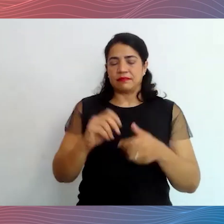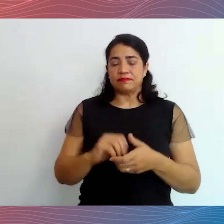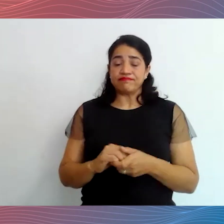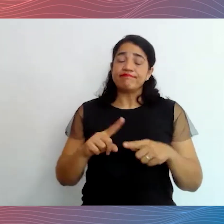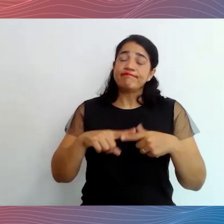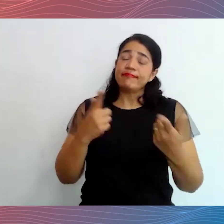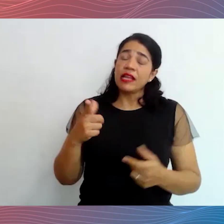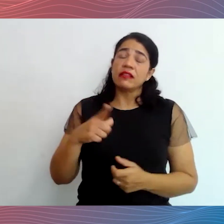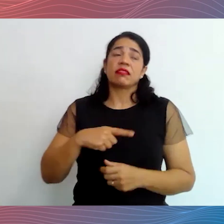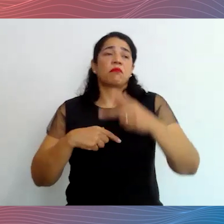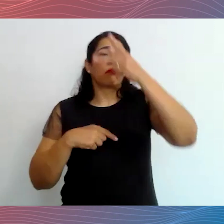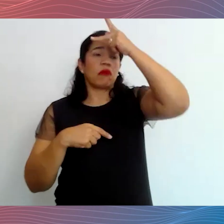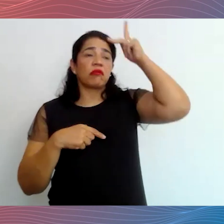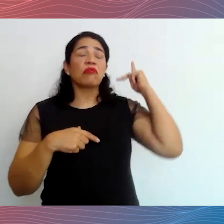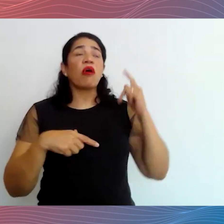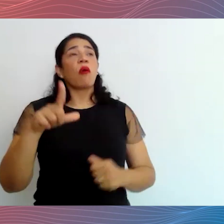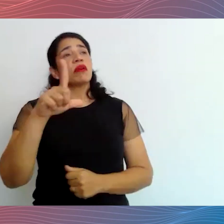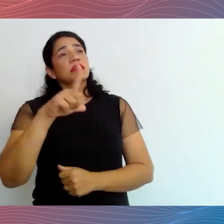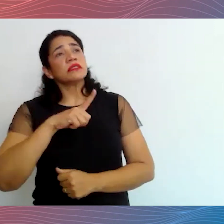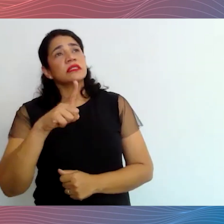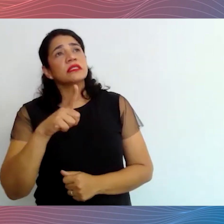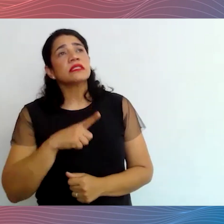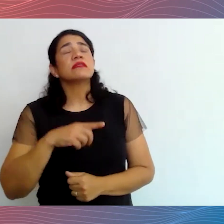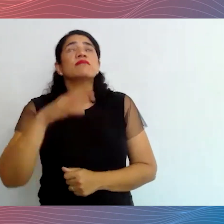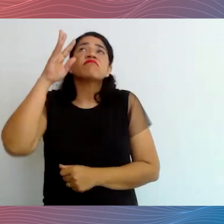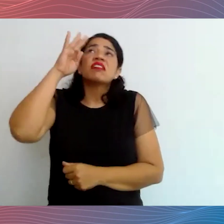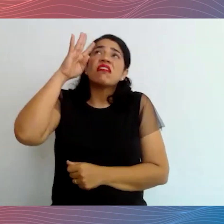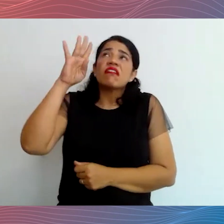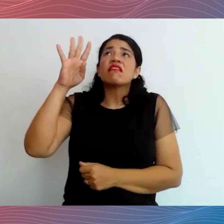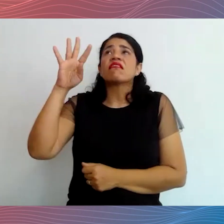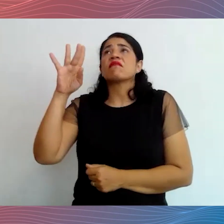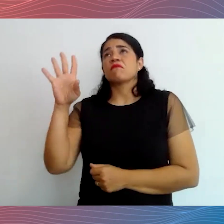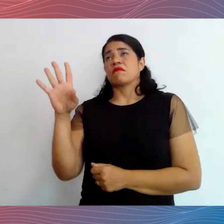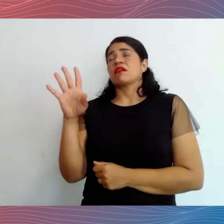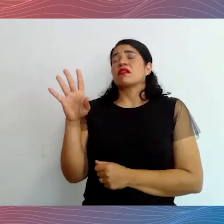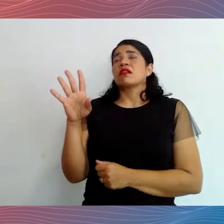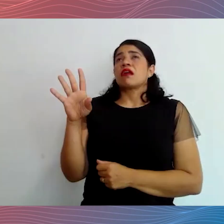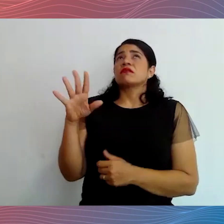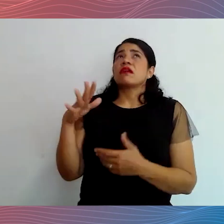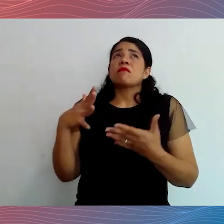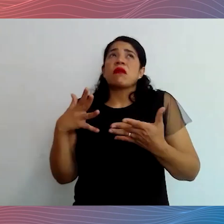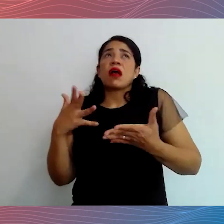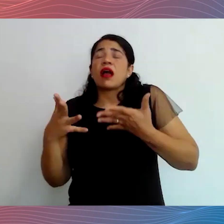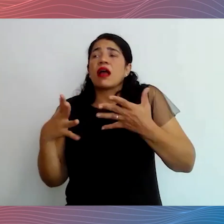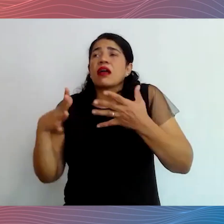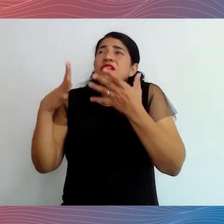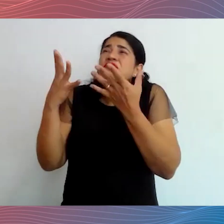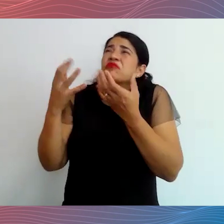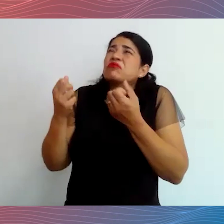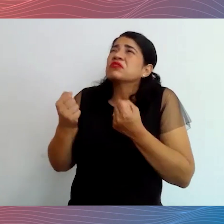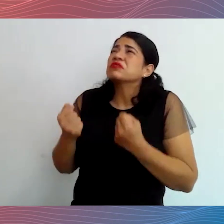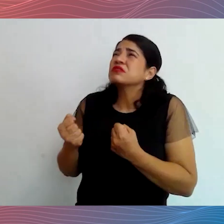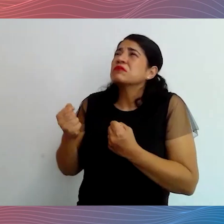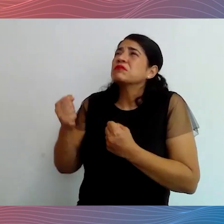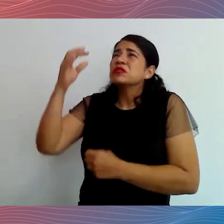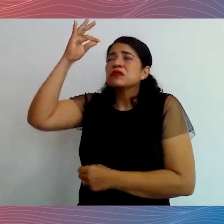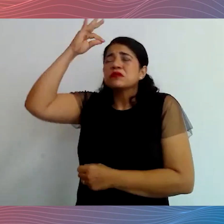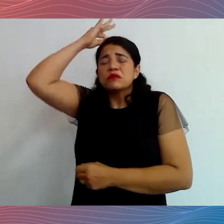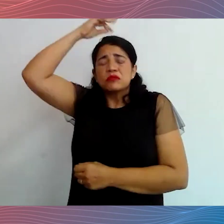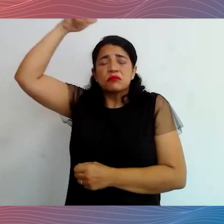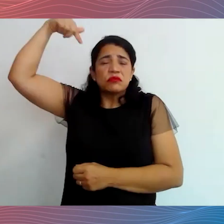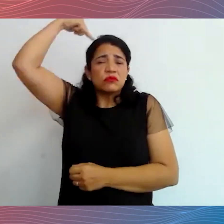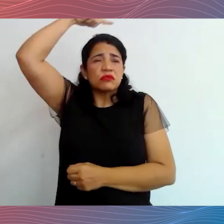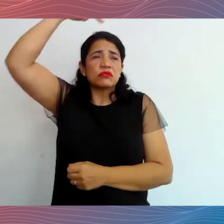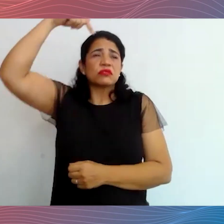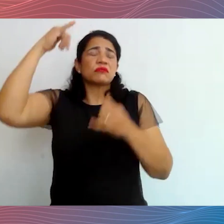vamos ouvir o Espírito Santo, né? Vamos ouvir o que o Espírito tem a dizer. Mas irmãos, o Senhor, desde que Ele partiu,